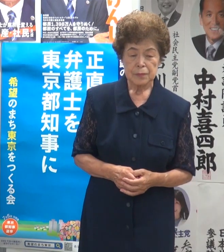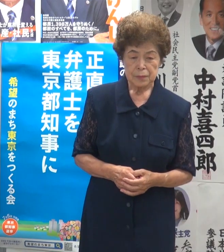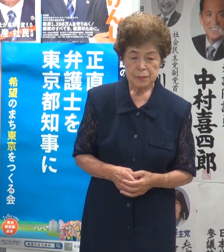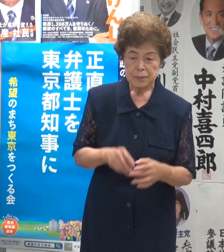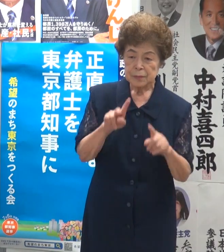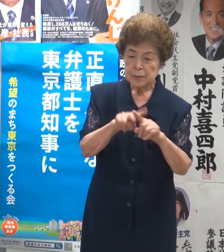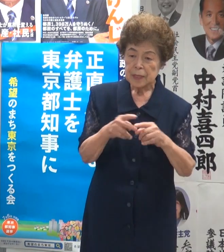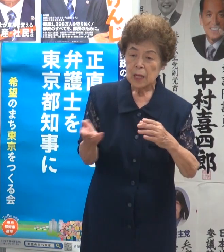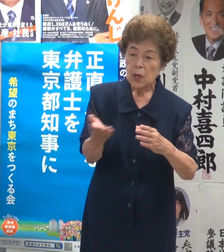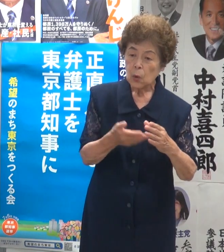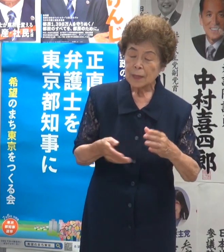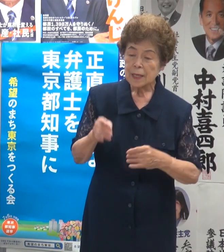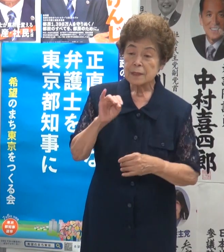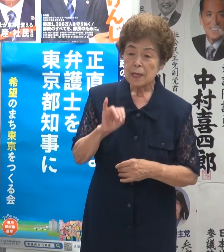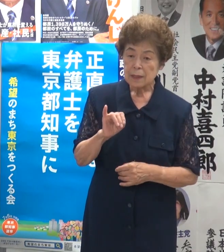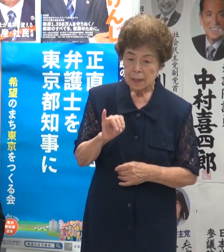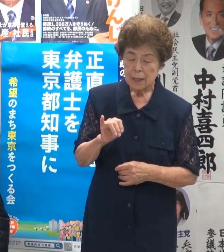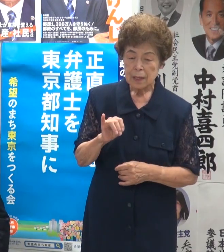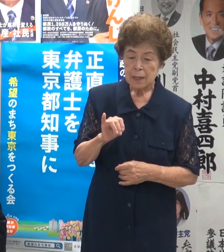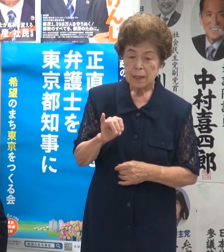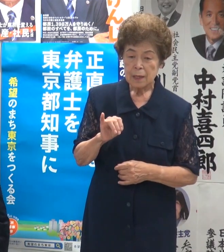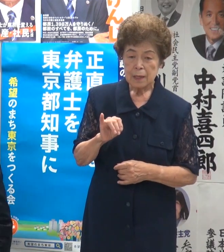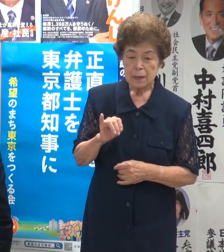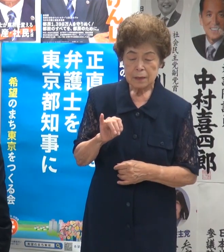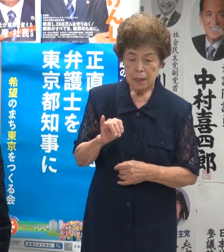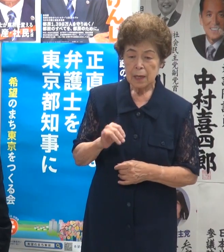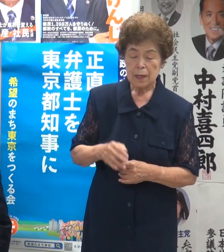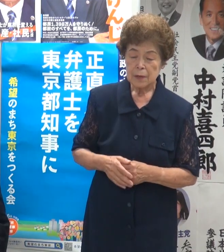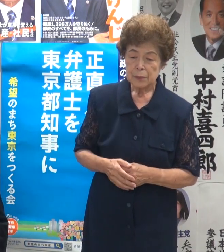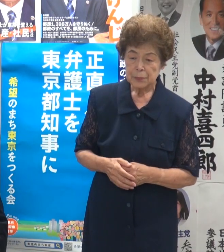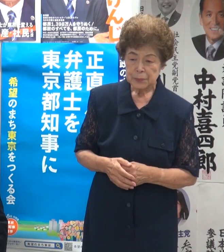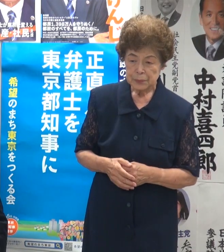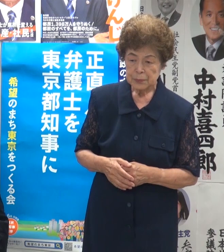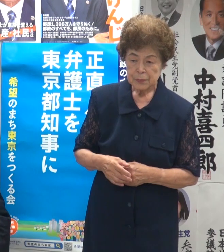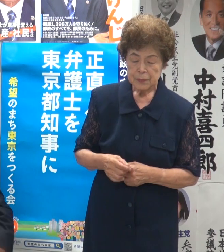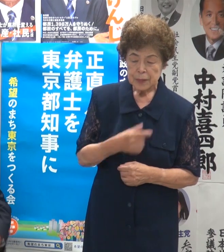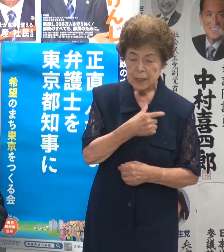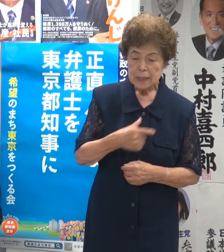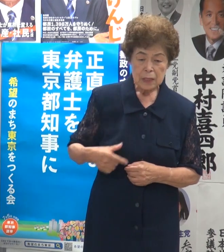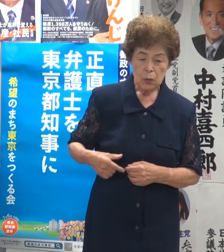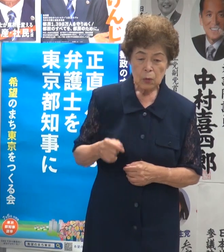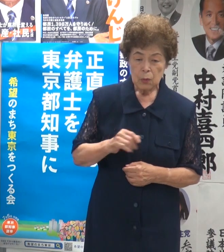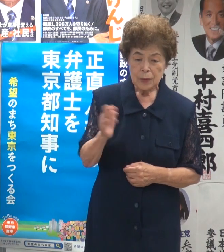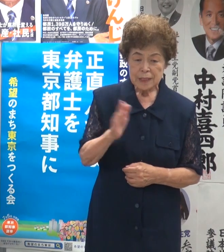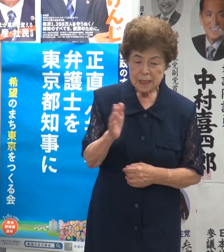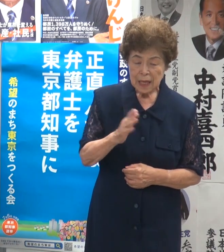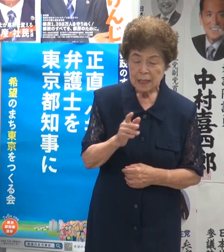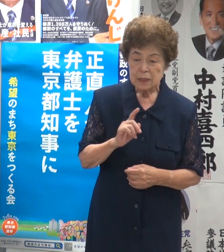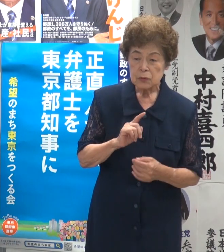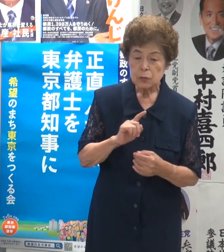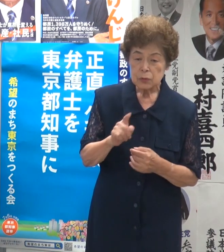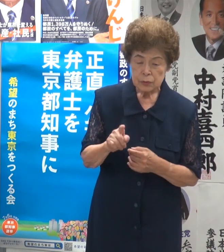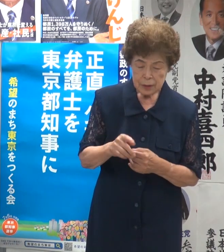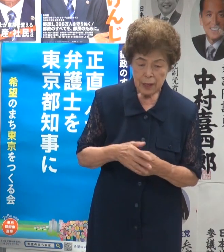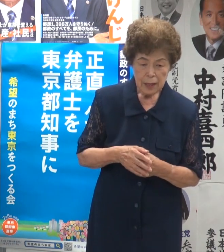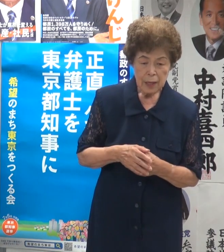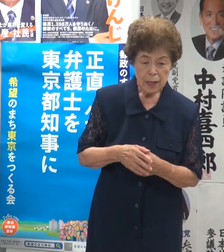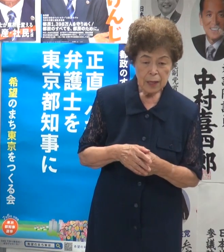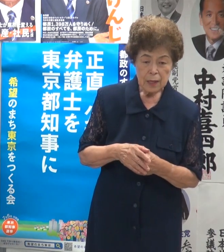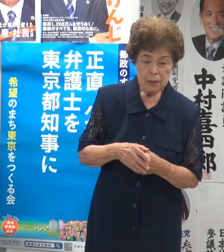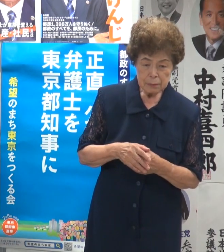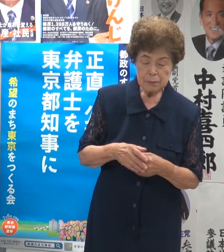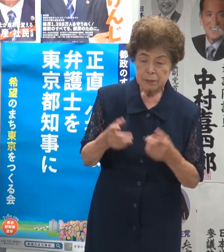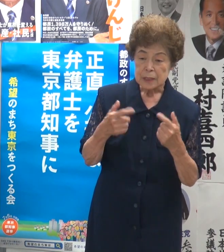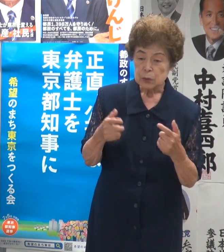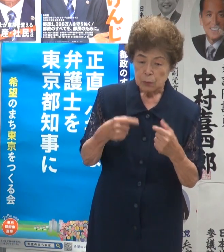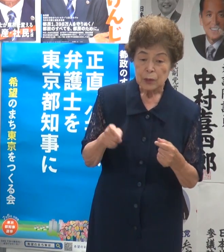小池さんがもう出ないということであって、毎日の会見も部長とか課長がやってたら